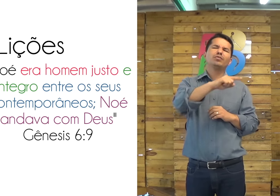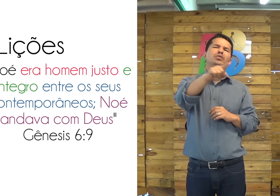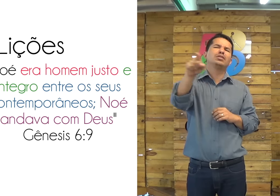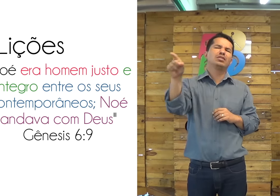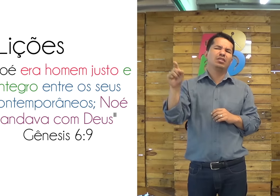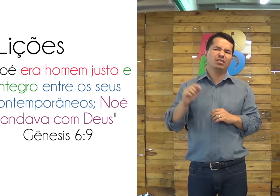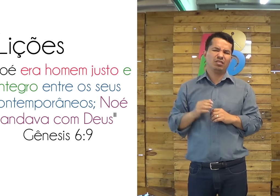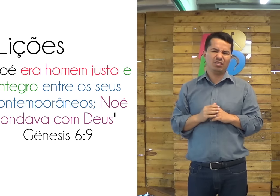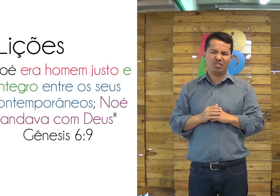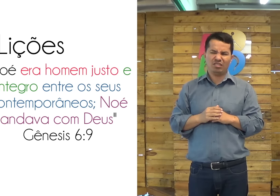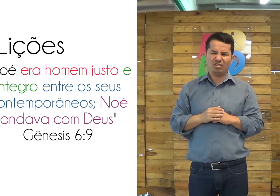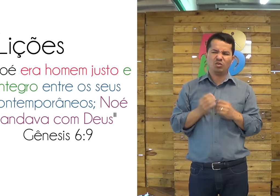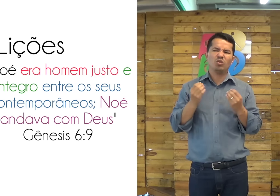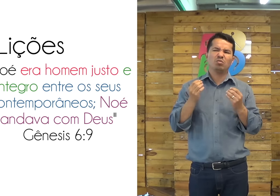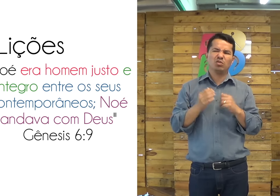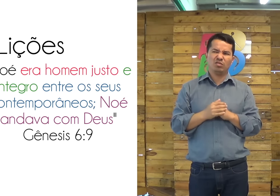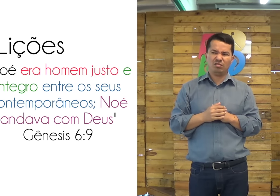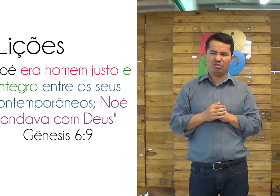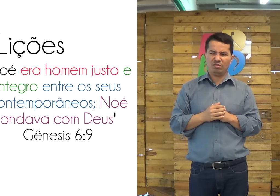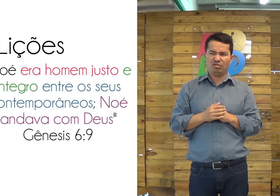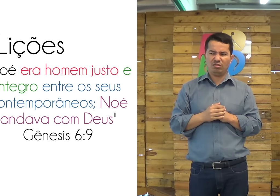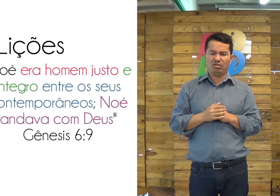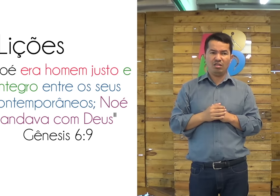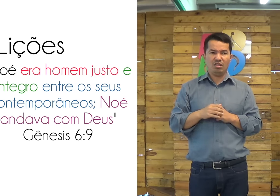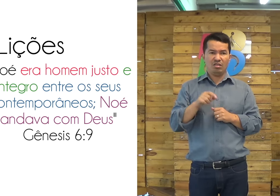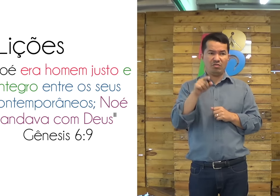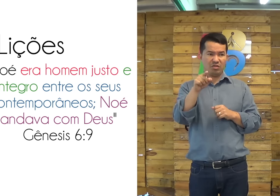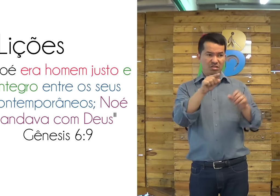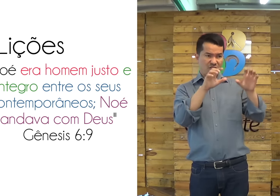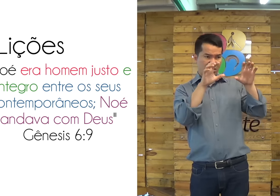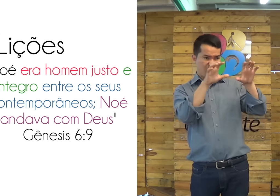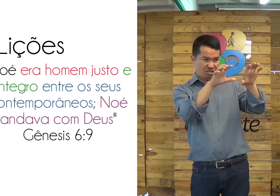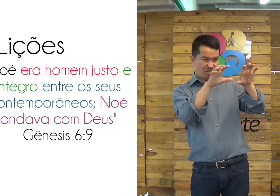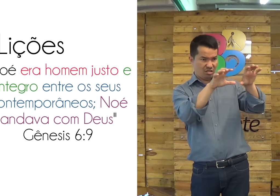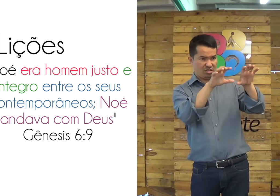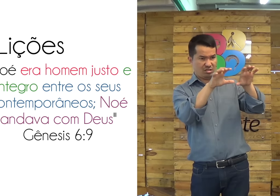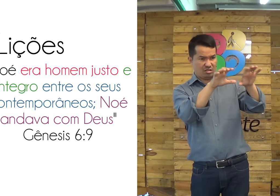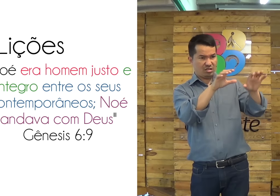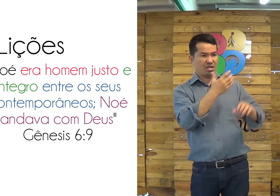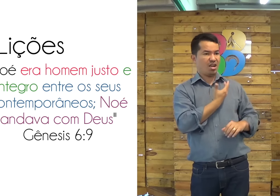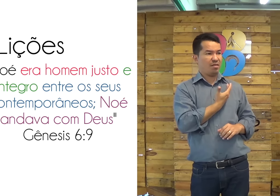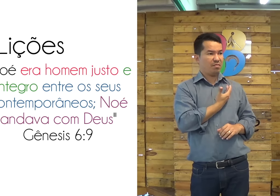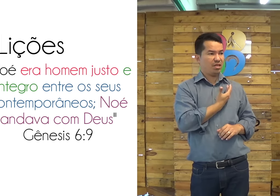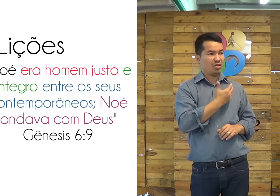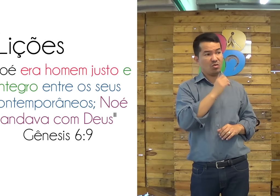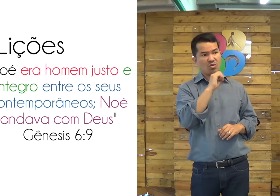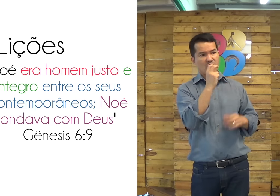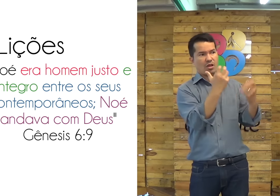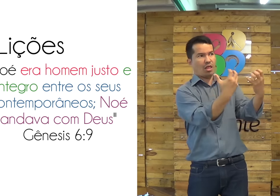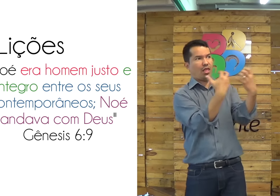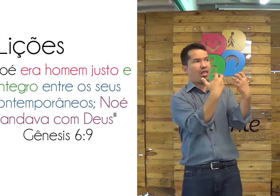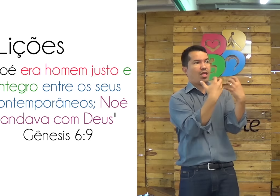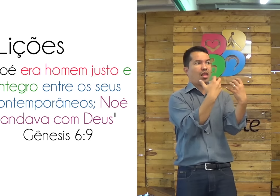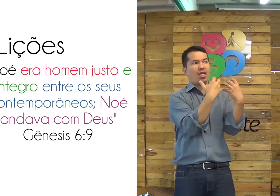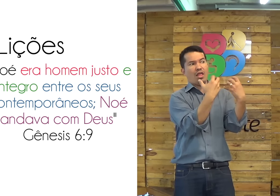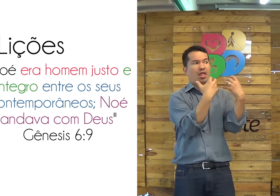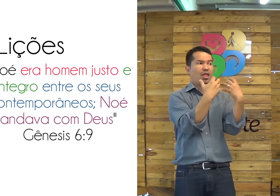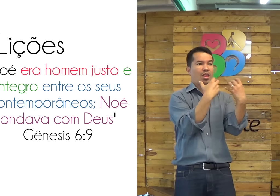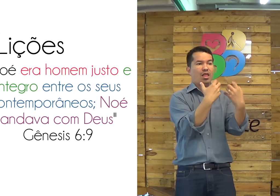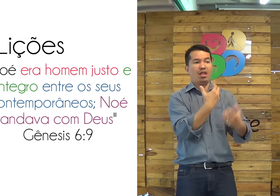entendeu E você como é a sua vida você tem influenciado seus amigos ou eles